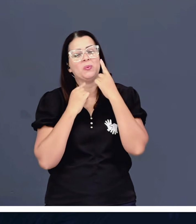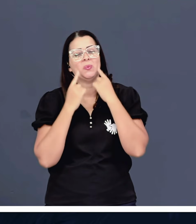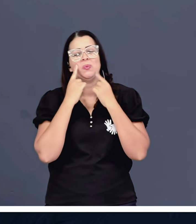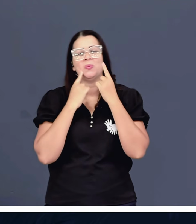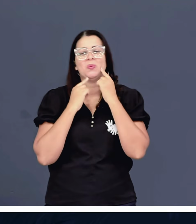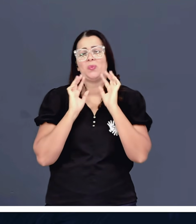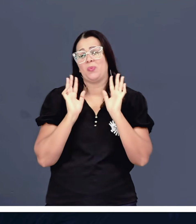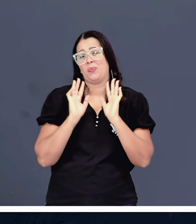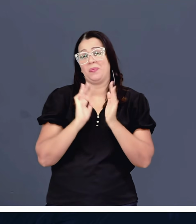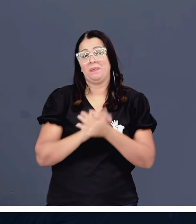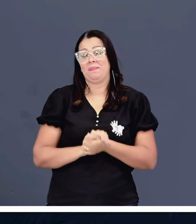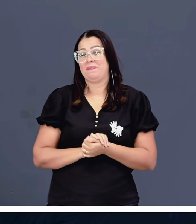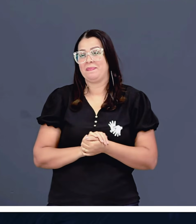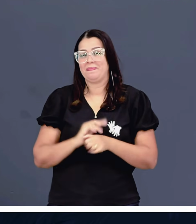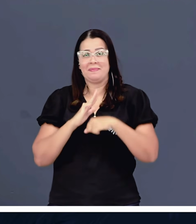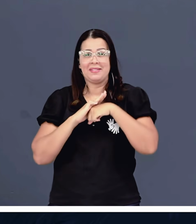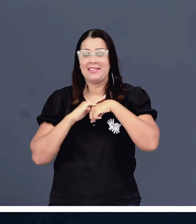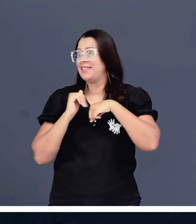Ponto.